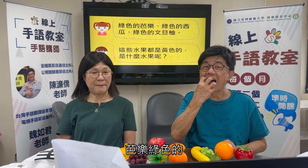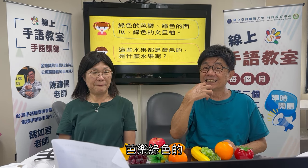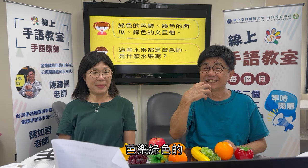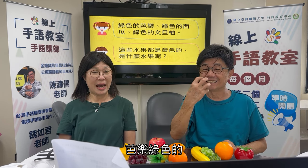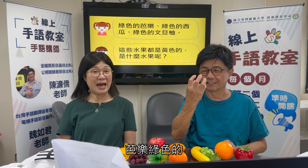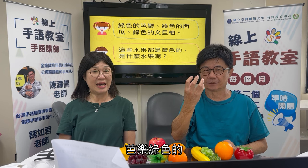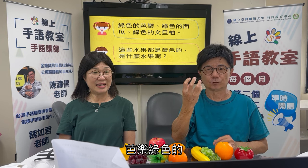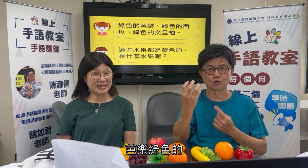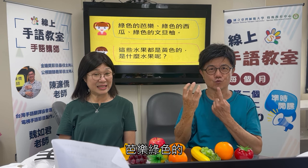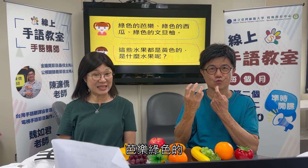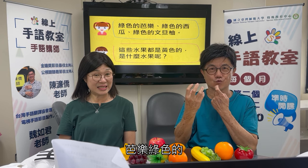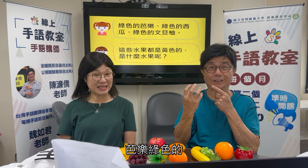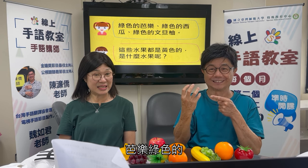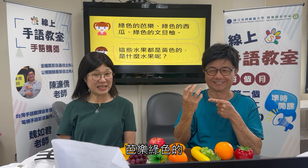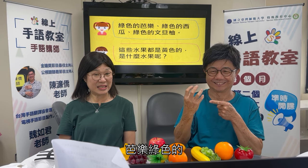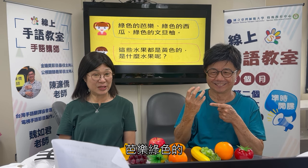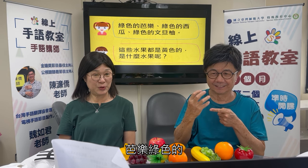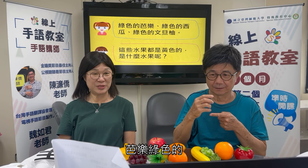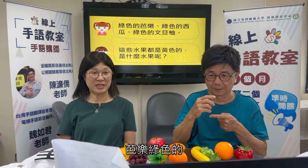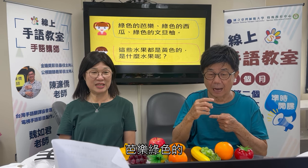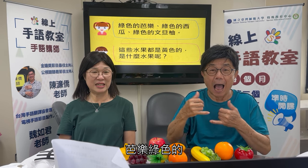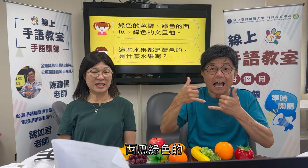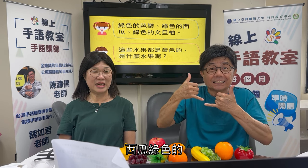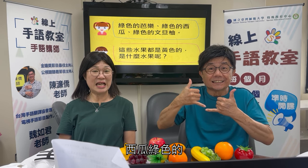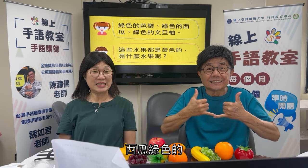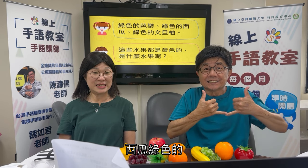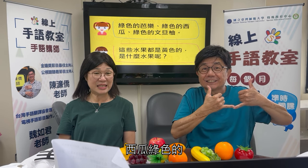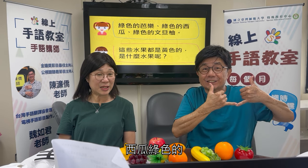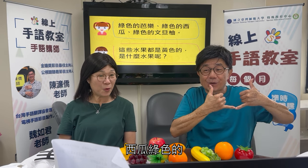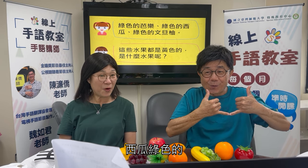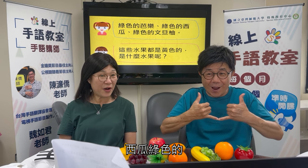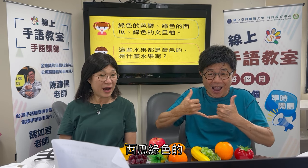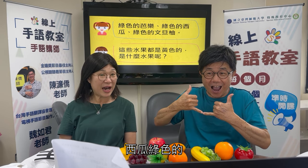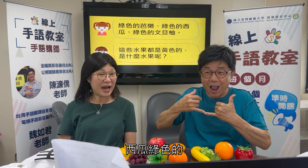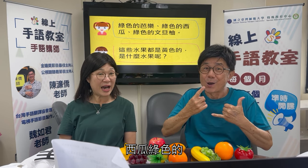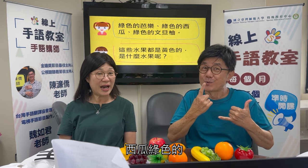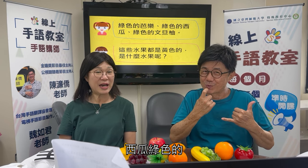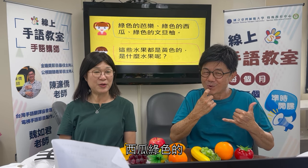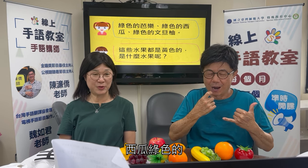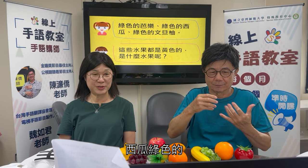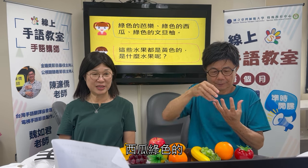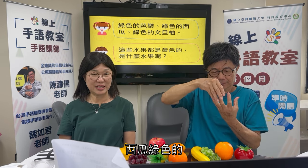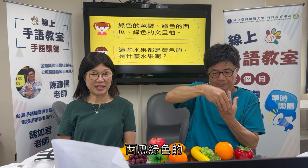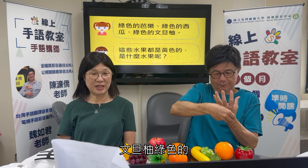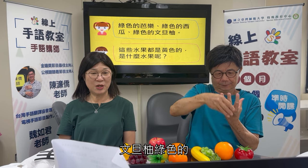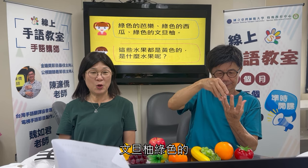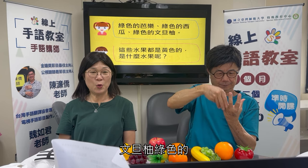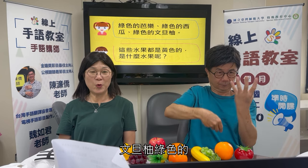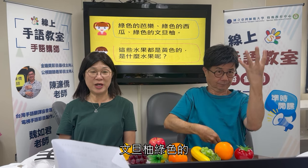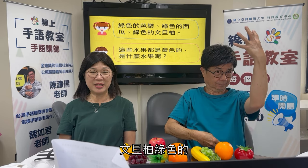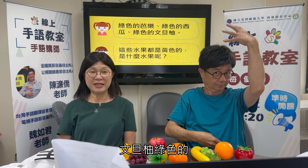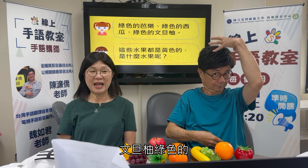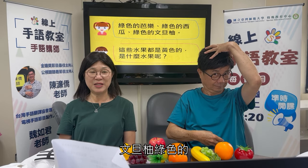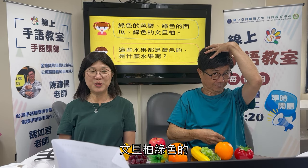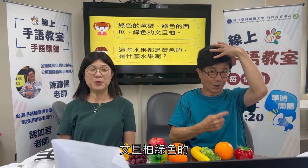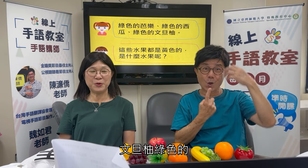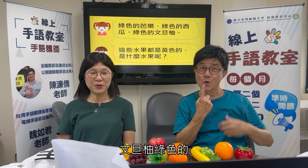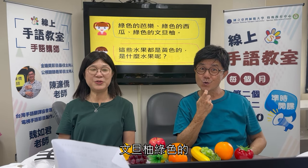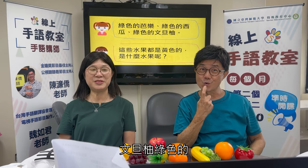芭乐，绿色的，西瓜，绿色的，文旦柚，绿色